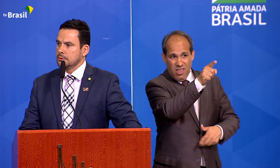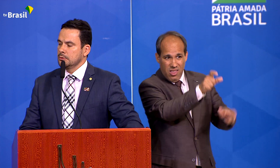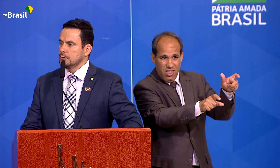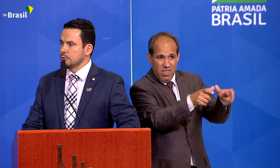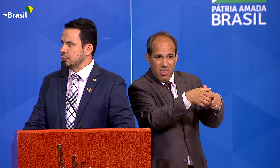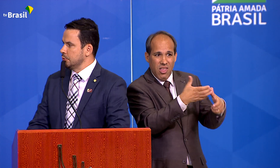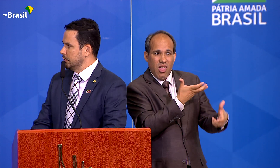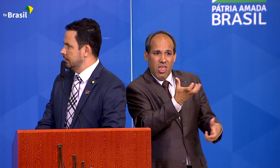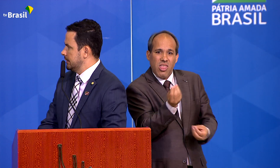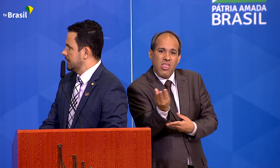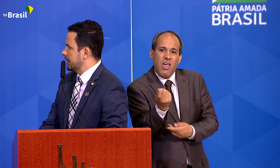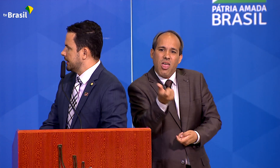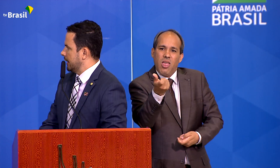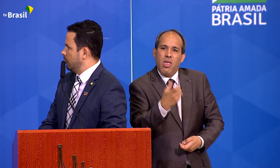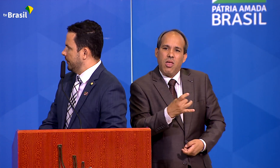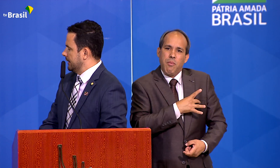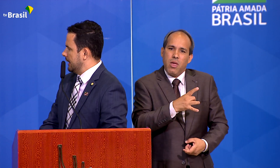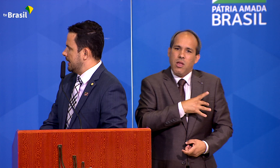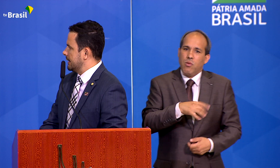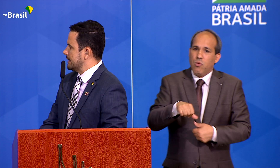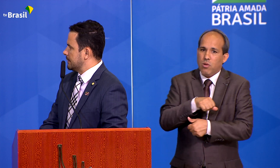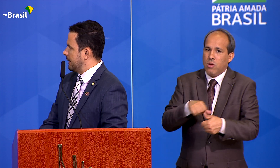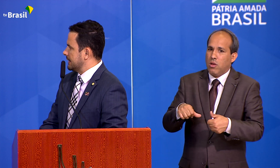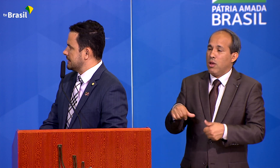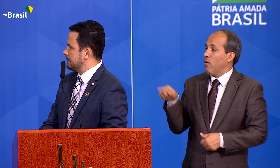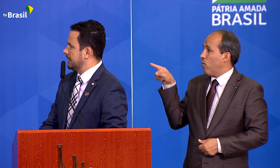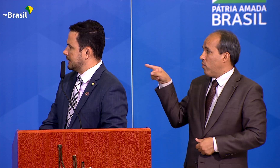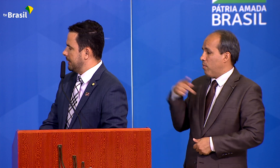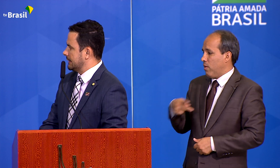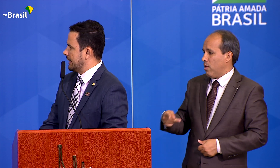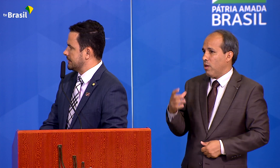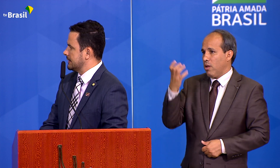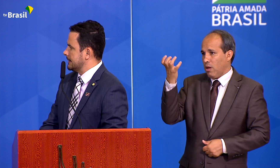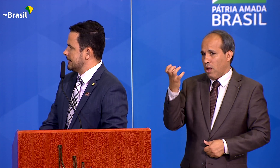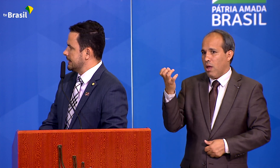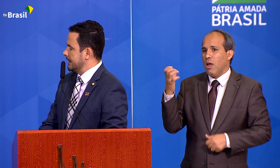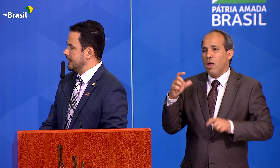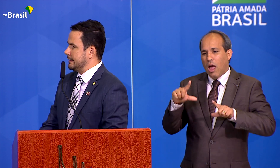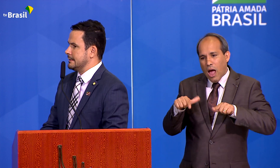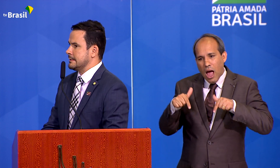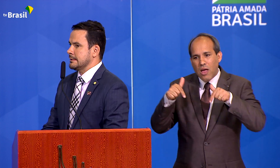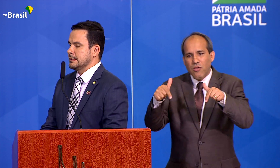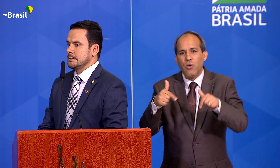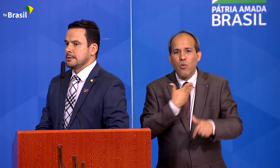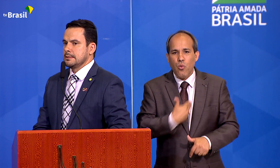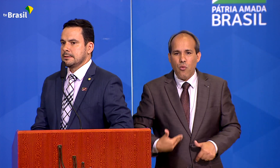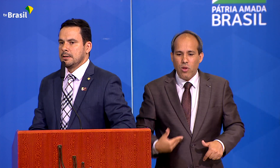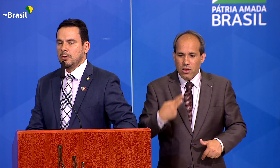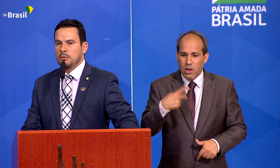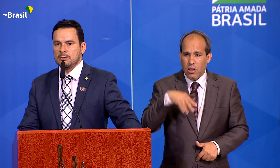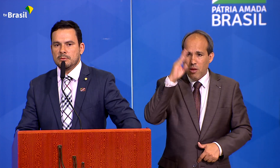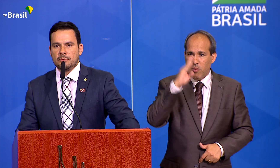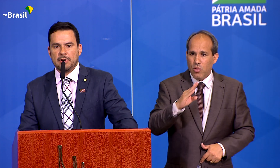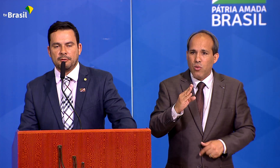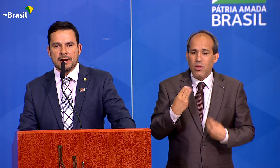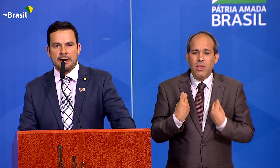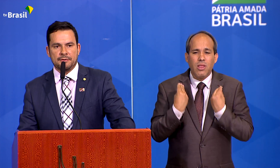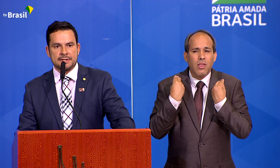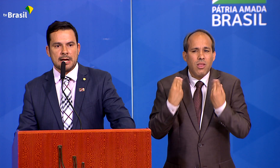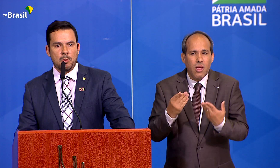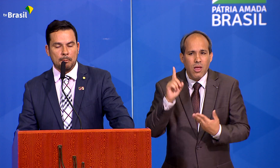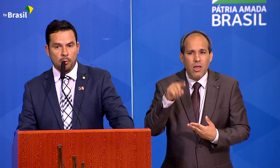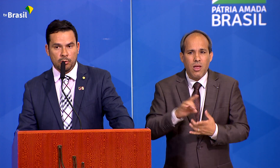medo e o show que é governar esse país pela Liberdade eles são